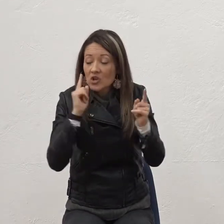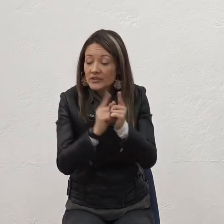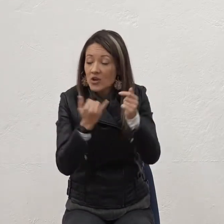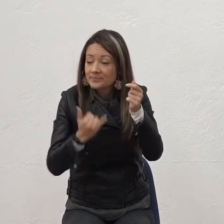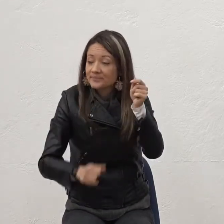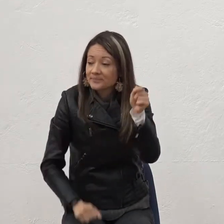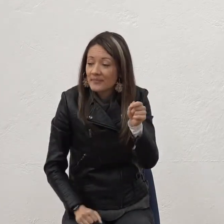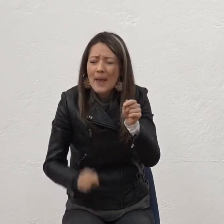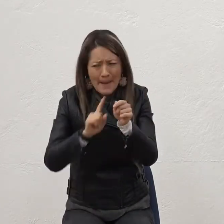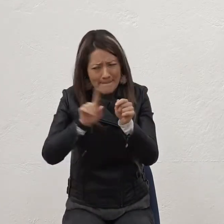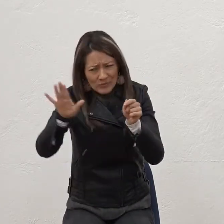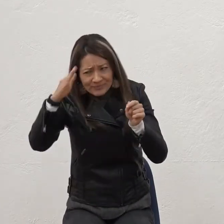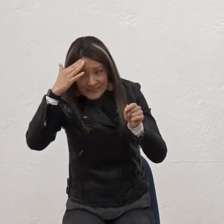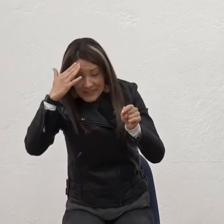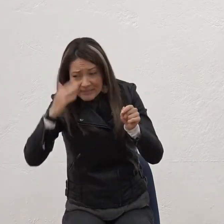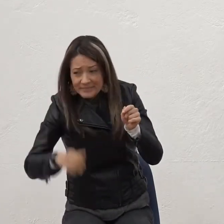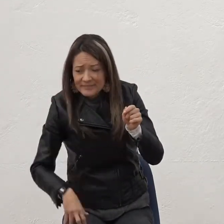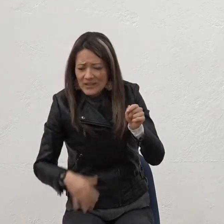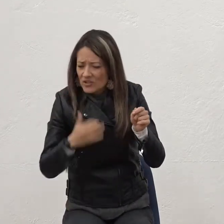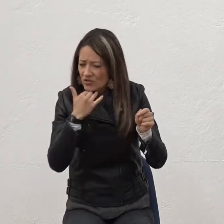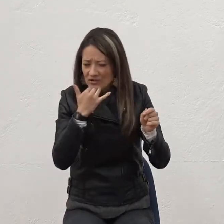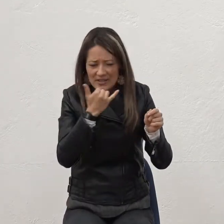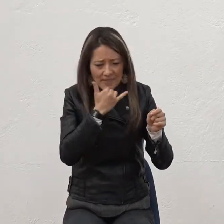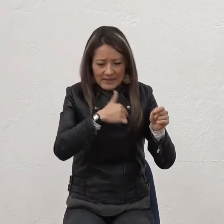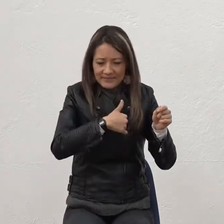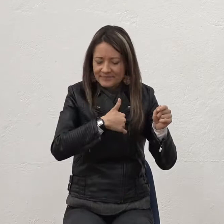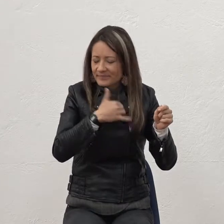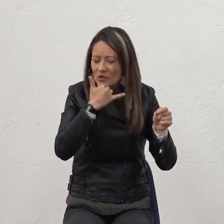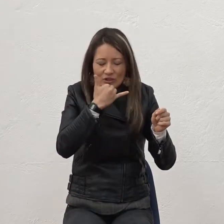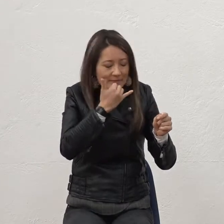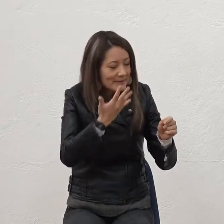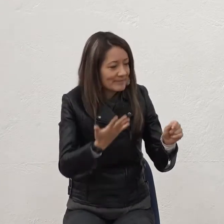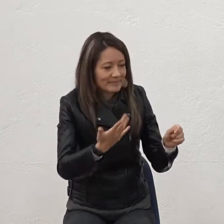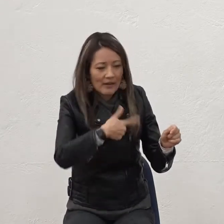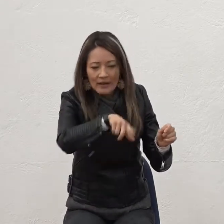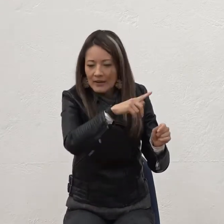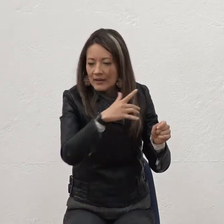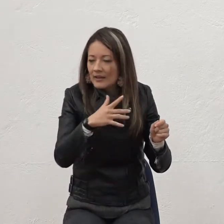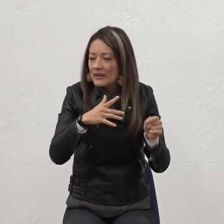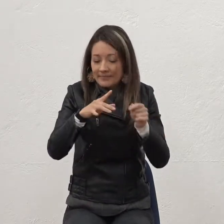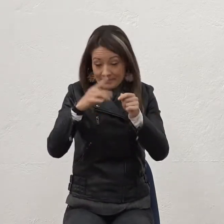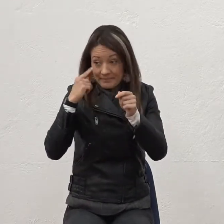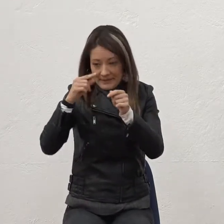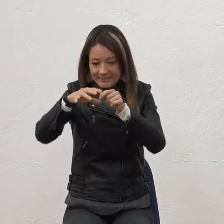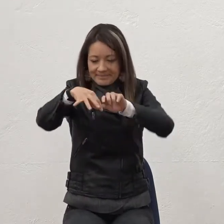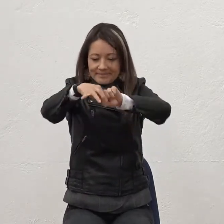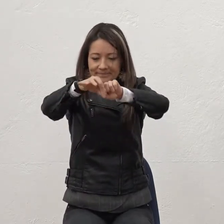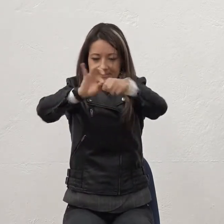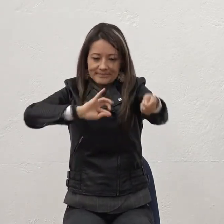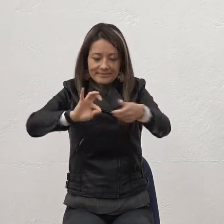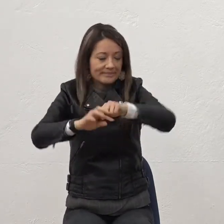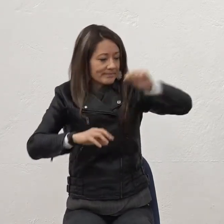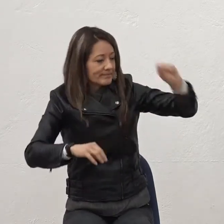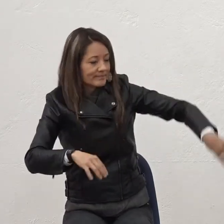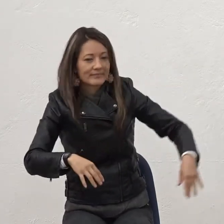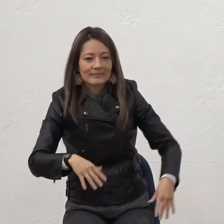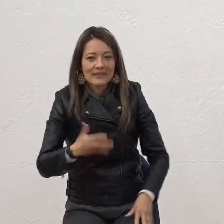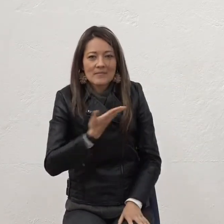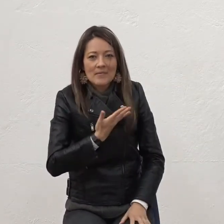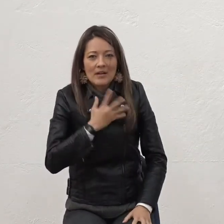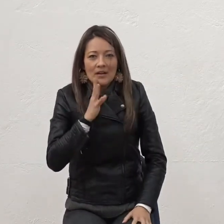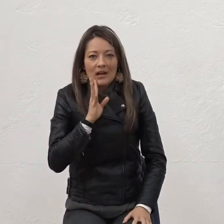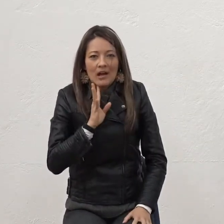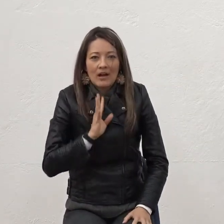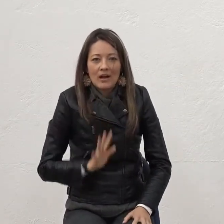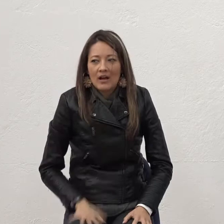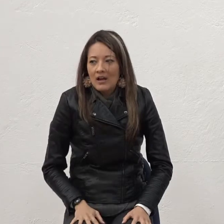hoy. Pero ¿sabes qué? Algo pasó allá, aquí adentro. Y cogió la foto y la rompió. No, eso